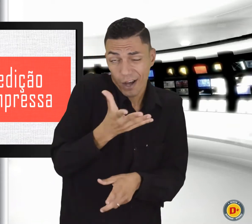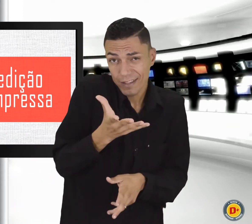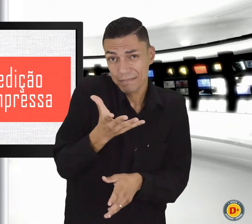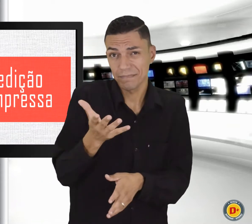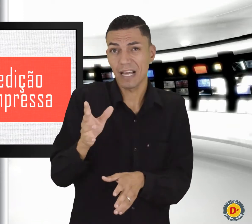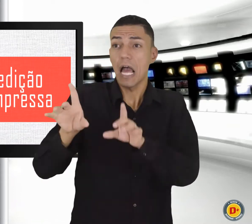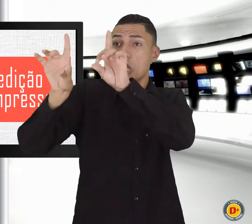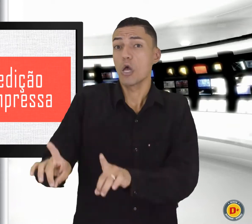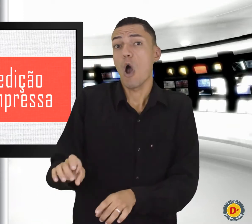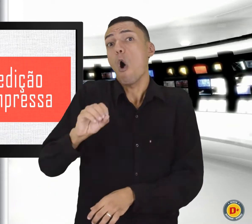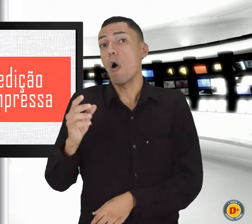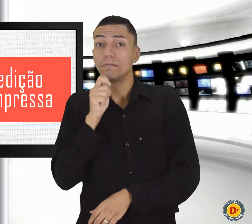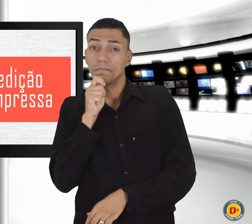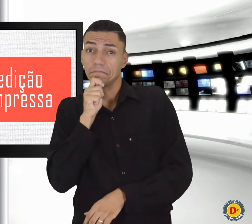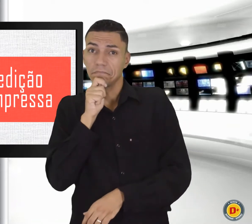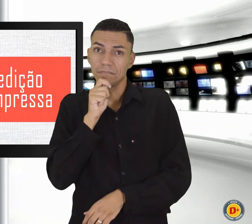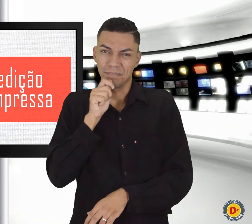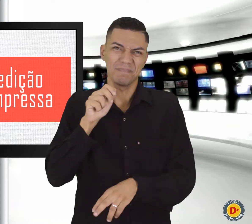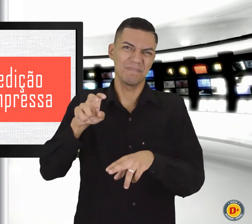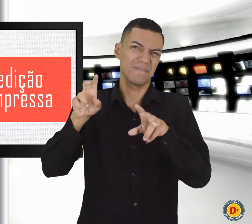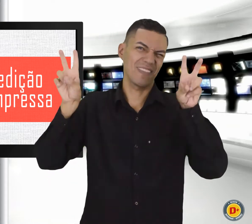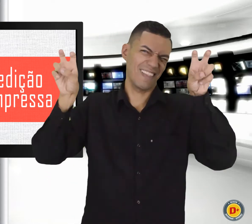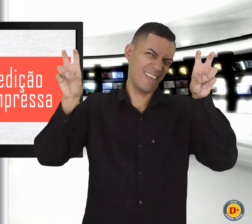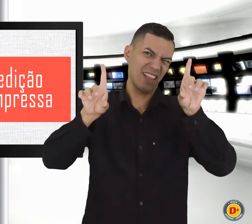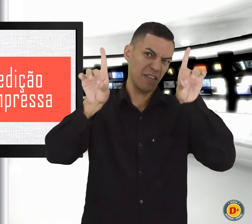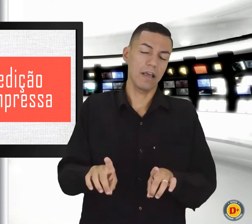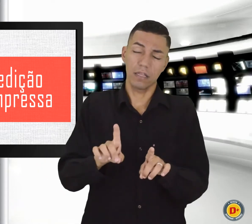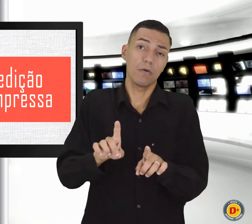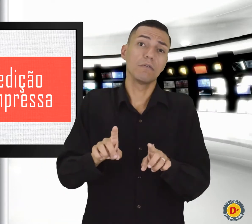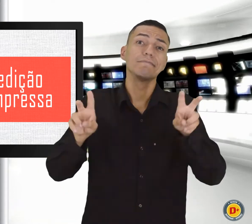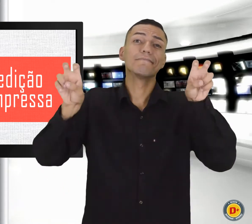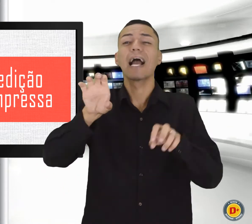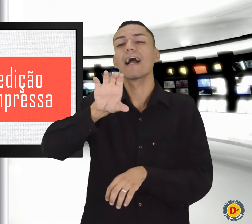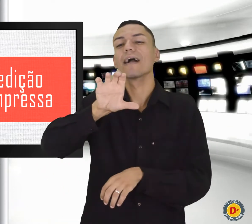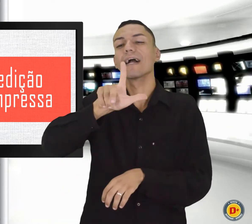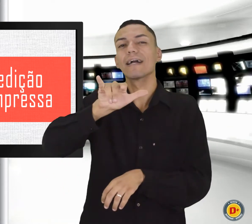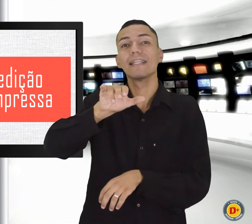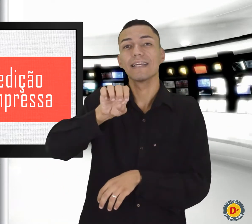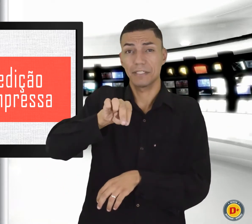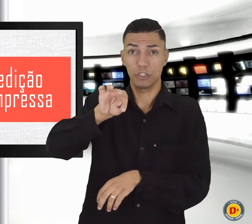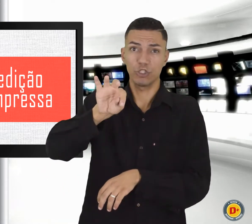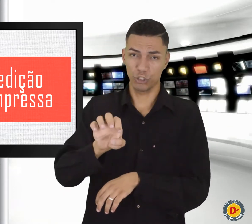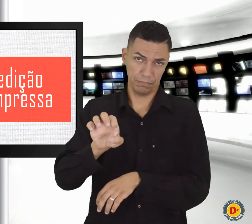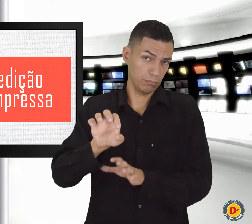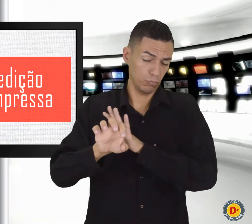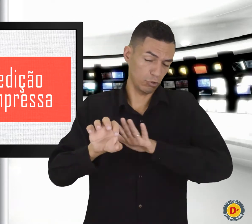O cliente candidato a emprego apoiado não precisa ser formado ou vir a ser treinado